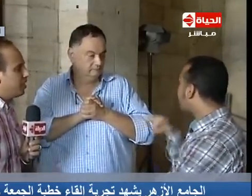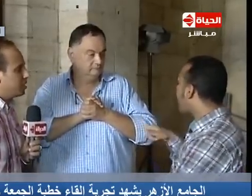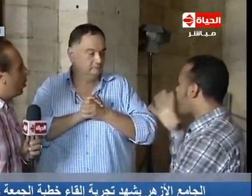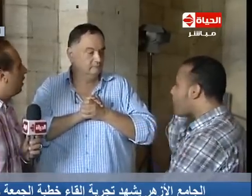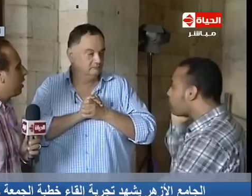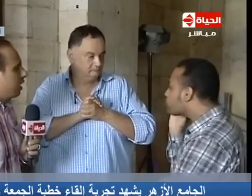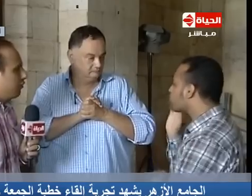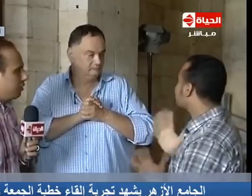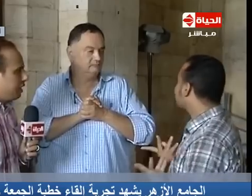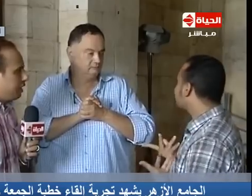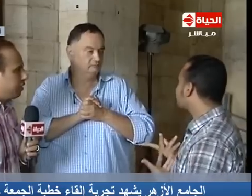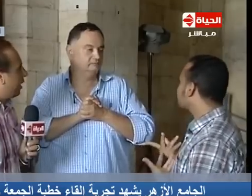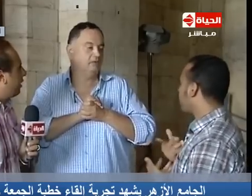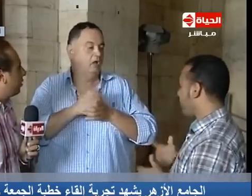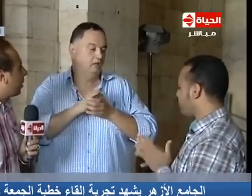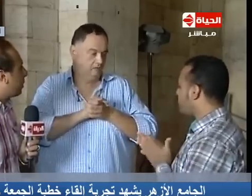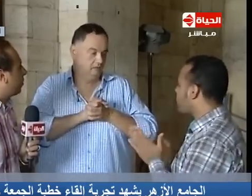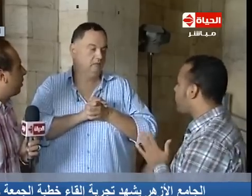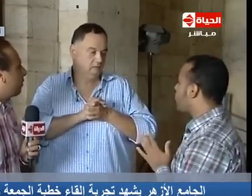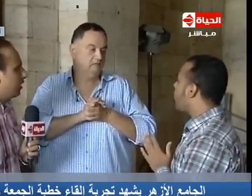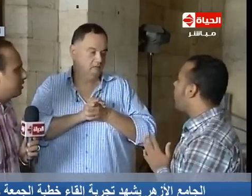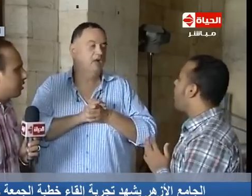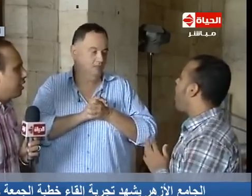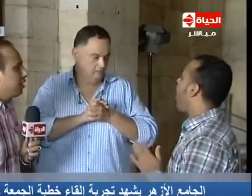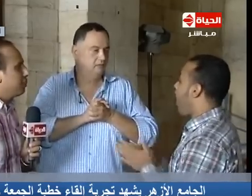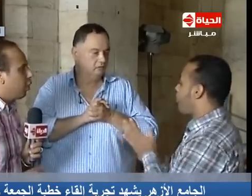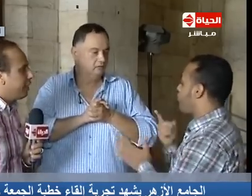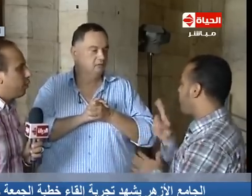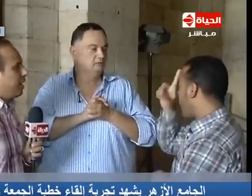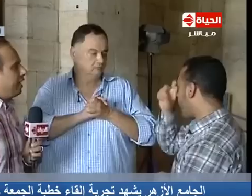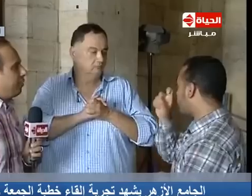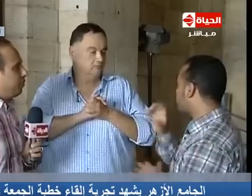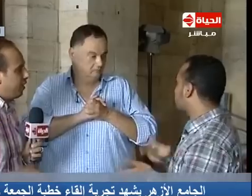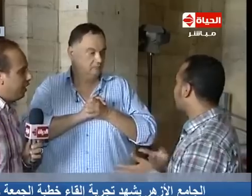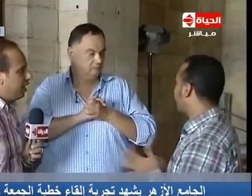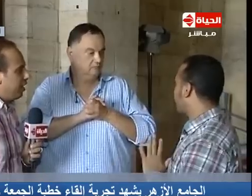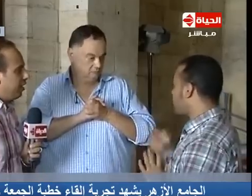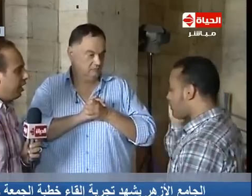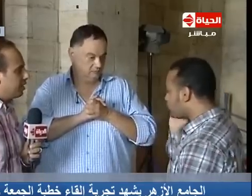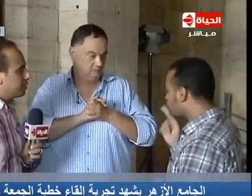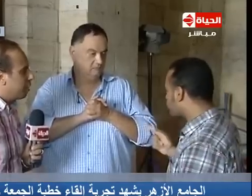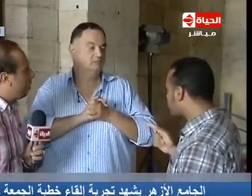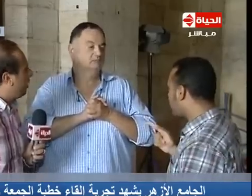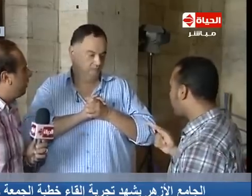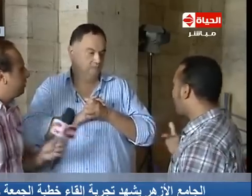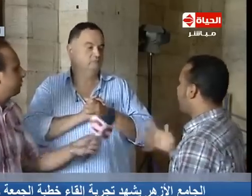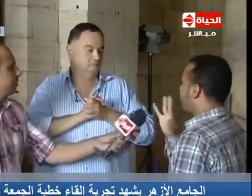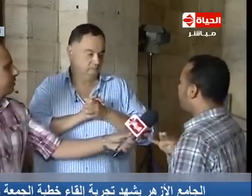زي ما قلنا في البدايه انها يعني تطبق في جامع الازهر، انطباعه ايه وهل هي بالفعل ادت ثمارها ولا لا؟